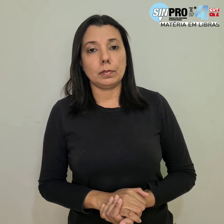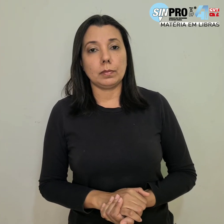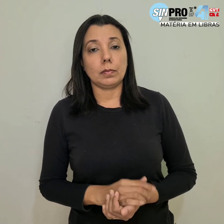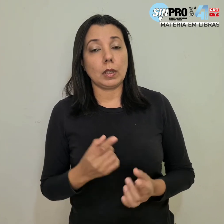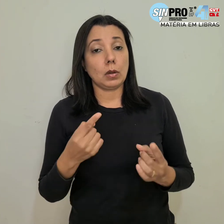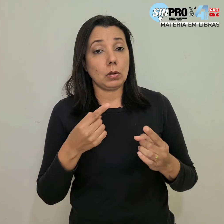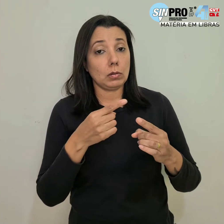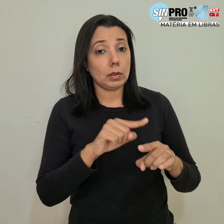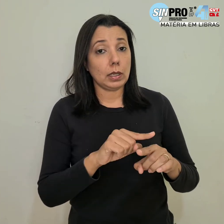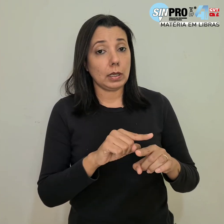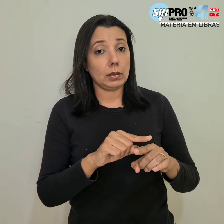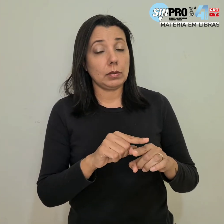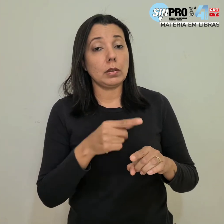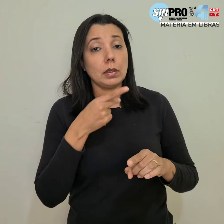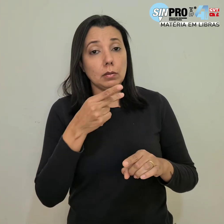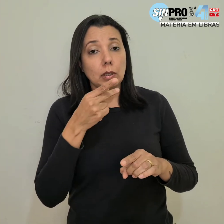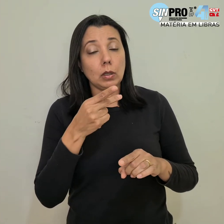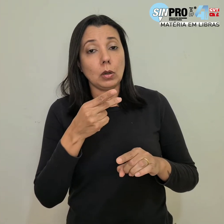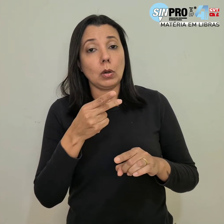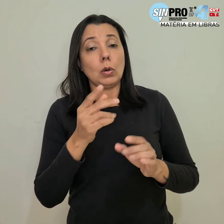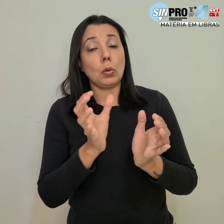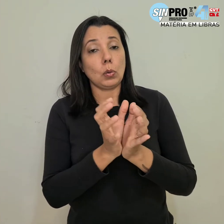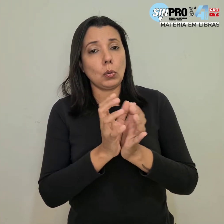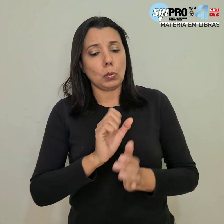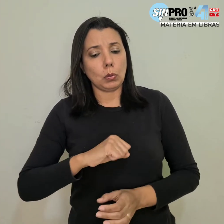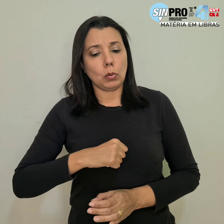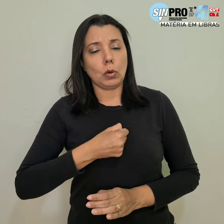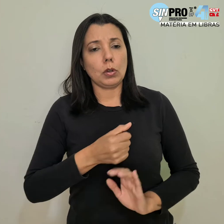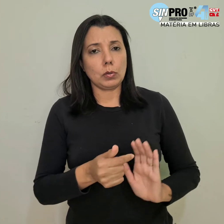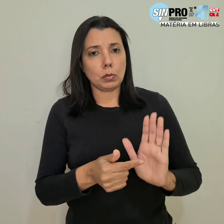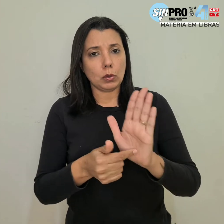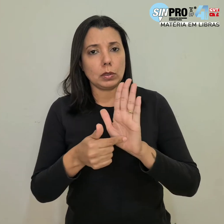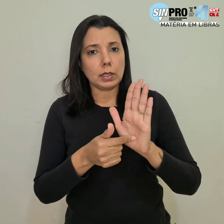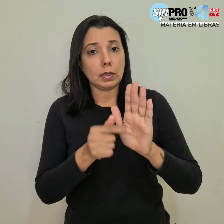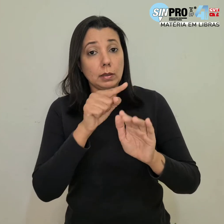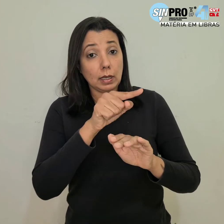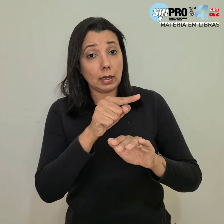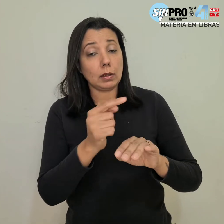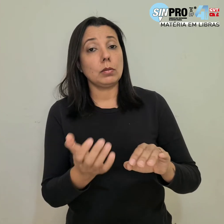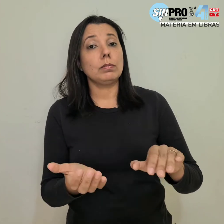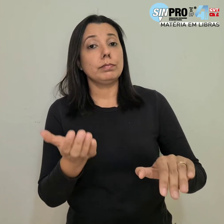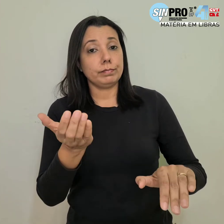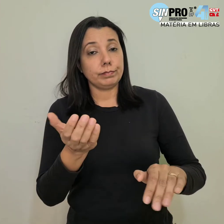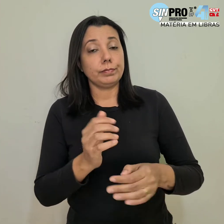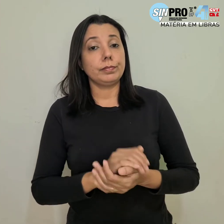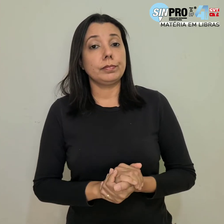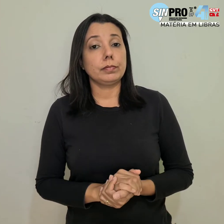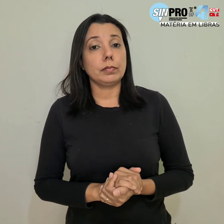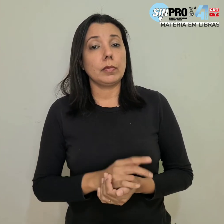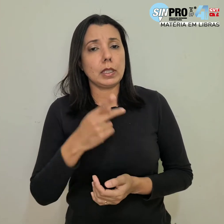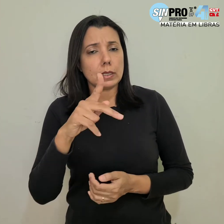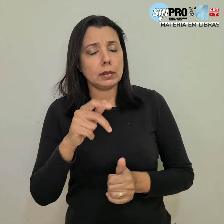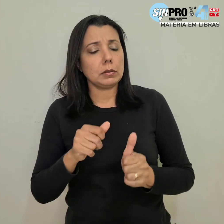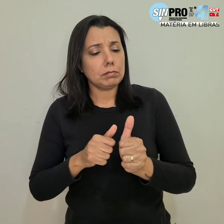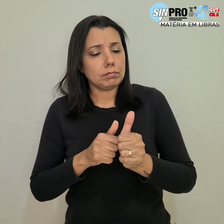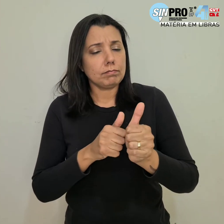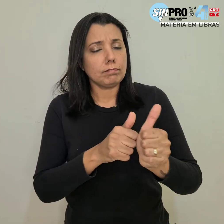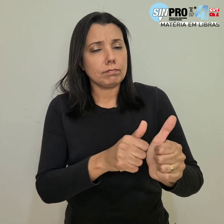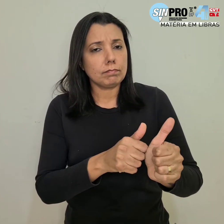Ao contrário do que apregou ao Gabinete do Ódio instalado no Palácio do Planalto e seus seguidores,